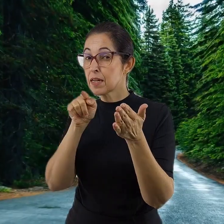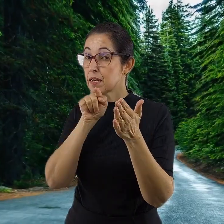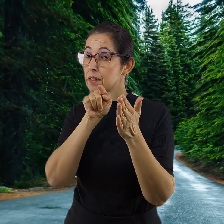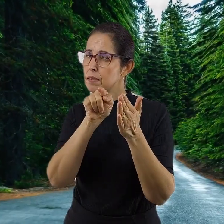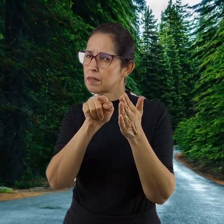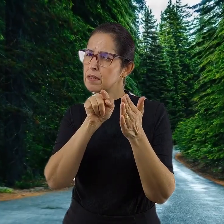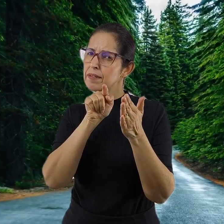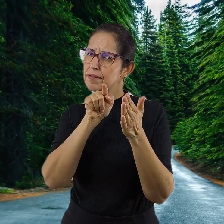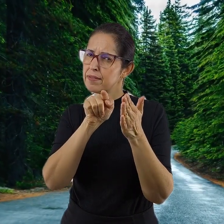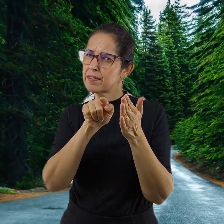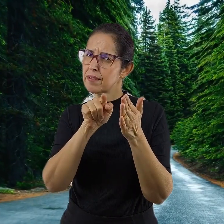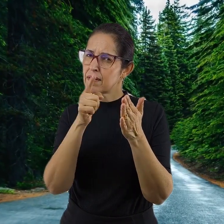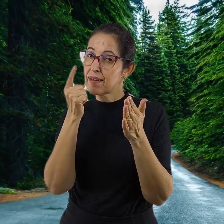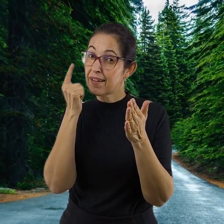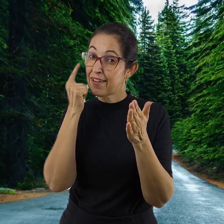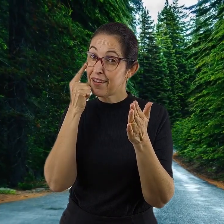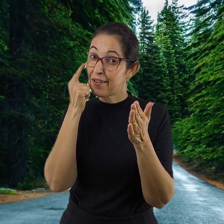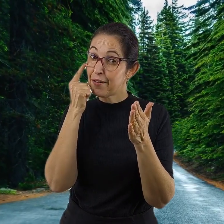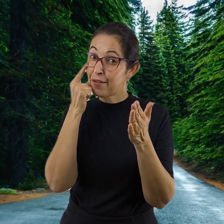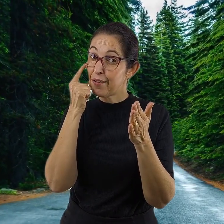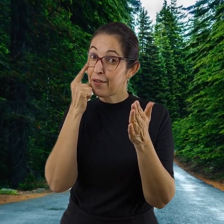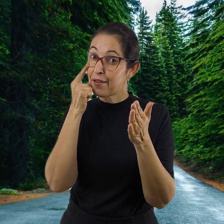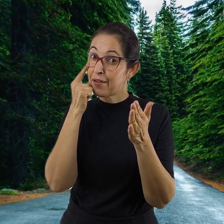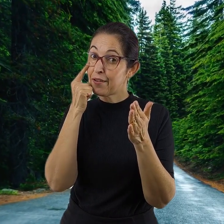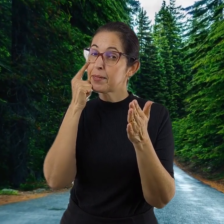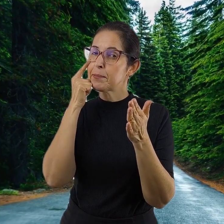fala a sua igreja.